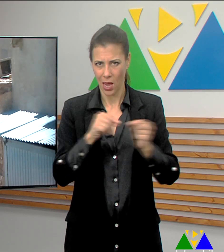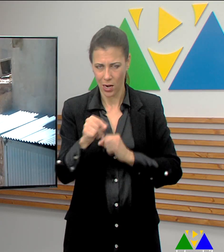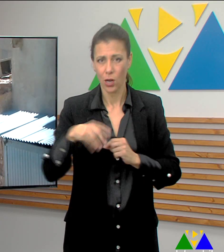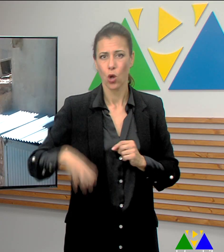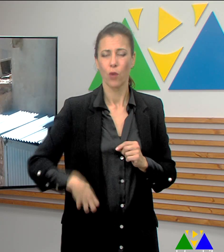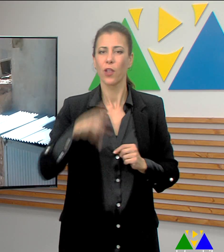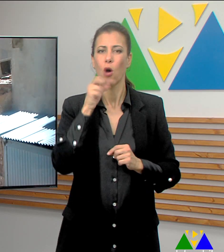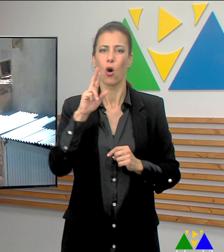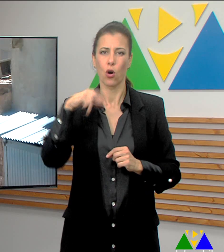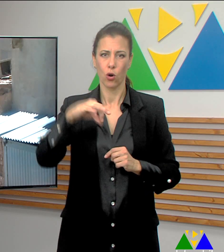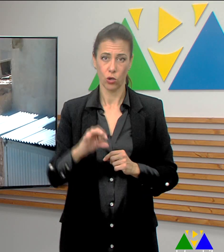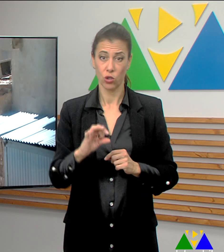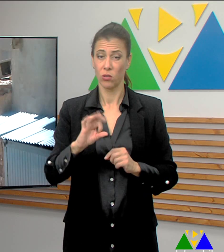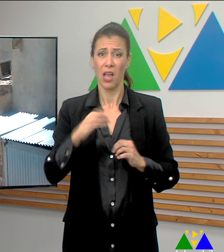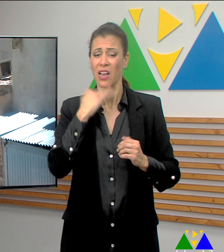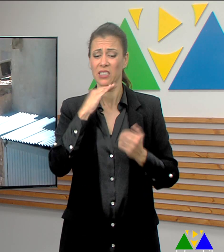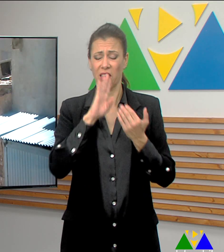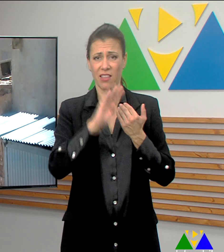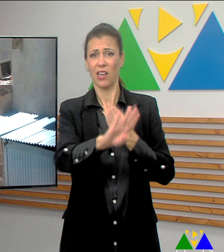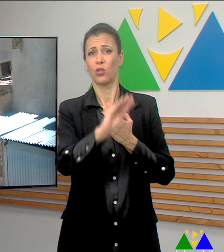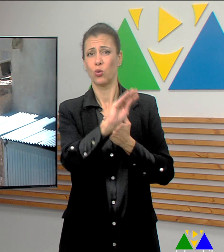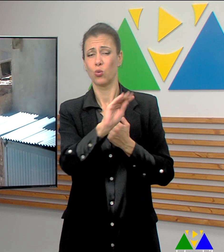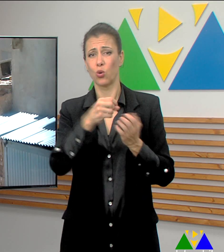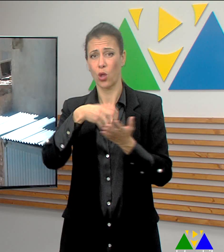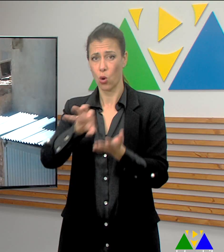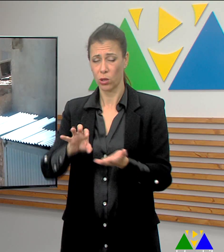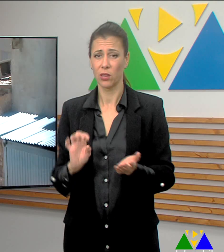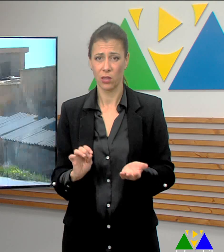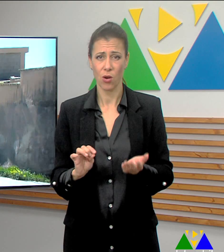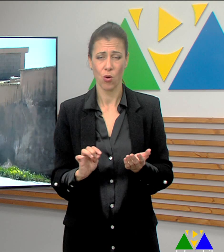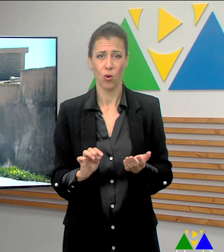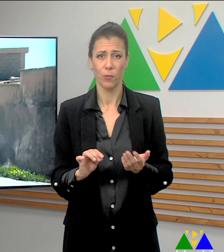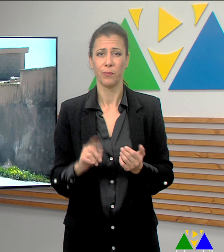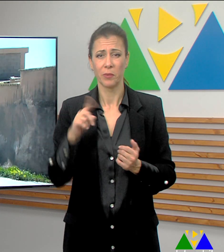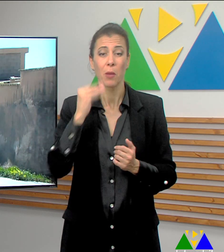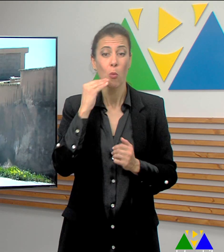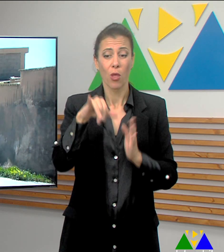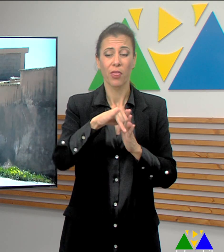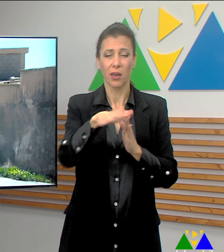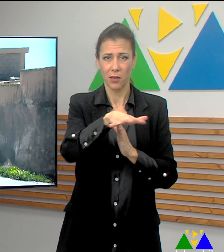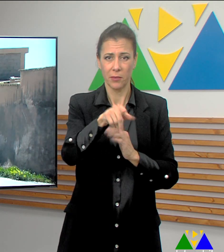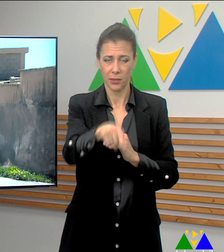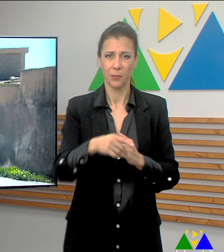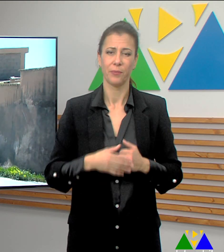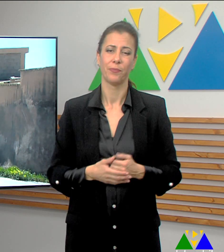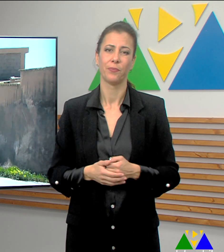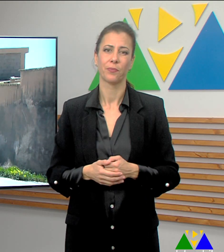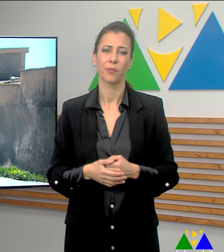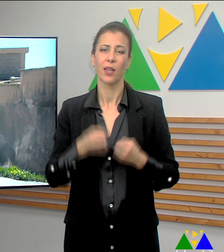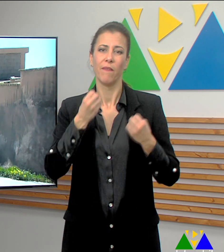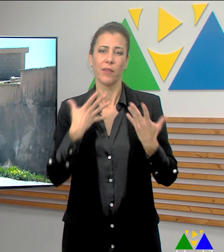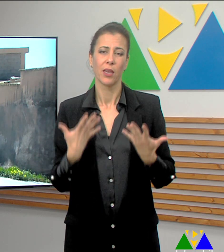Borno. Delante de su cortijo prácticamente, que estaba donde está la Latina o donde está Apromo, allí en aquel lado. Bueno,